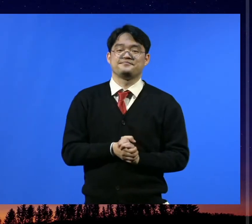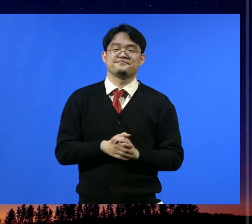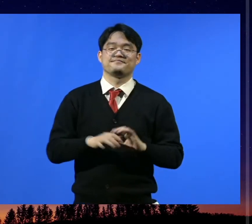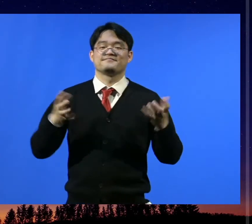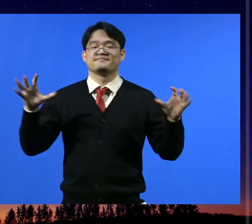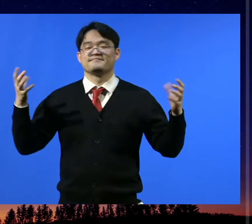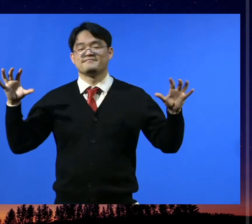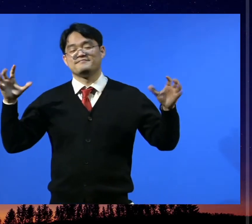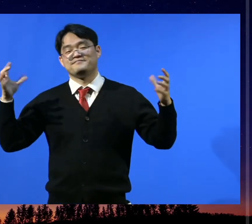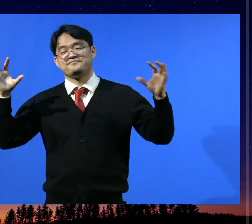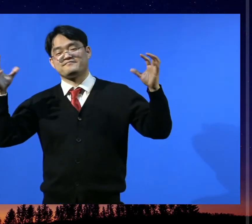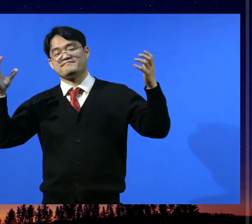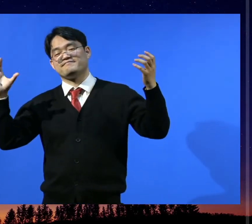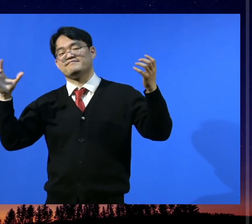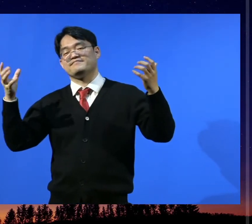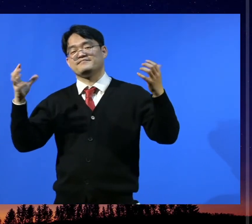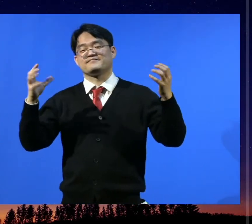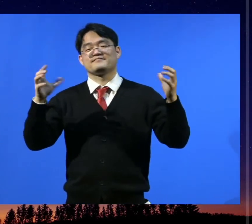아멘.